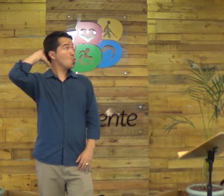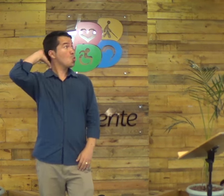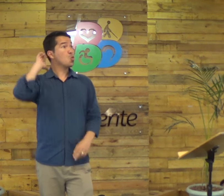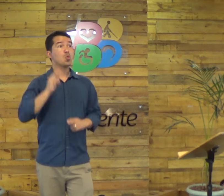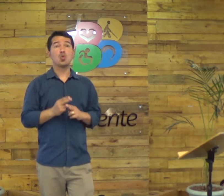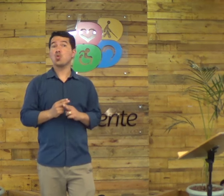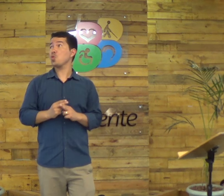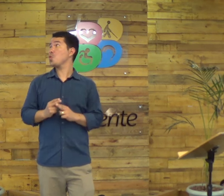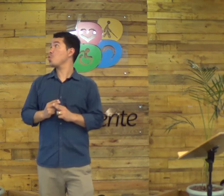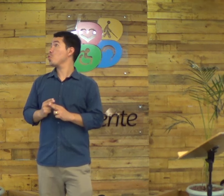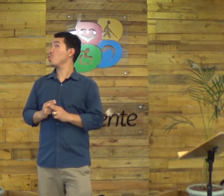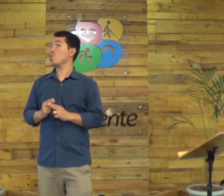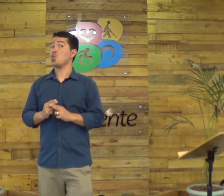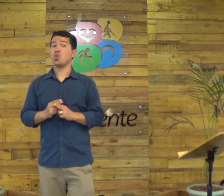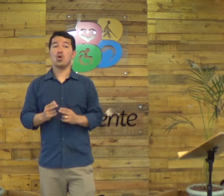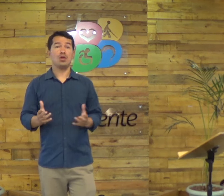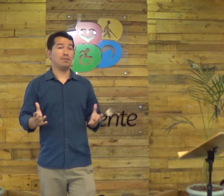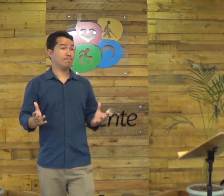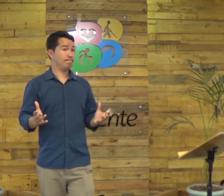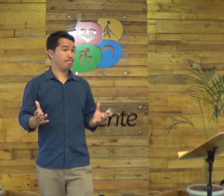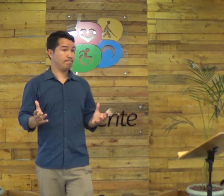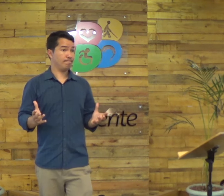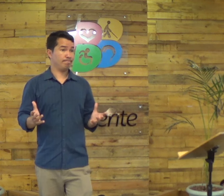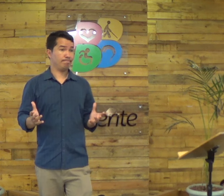não, porque, não, está muito bem, não sabe de um problema,